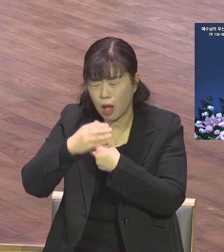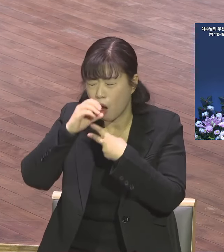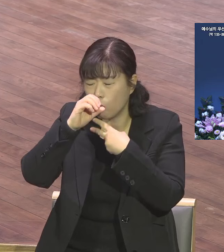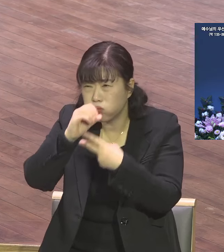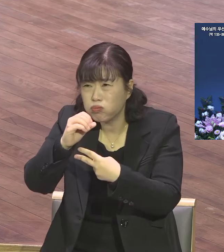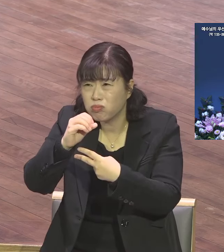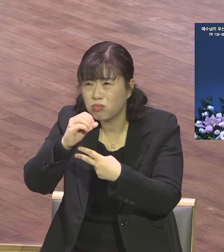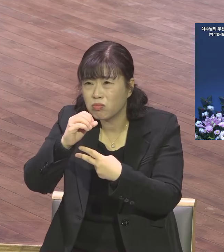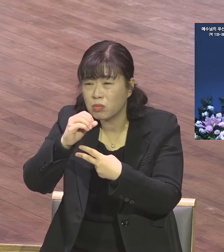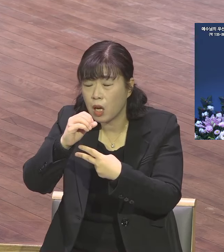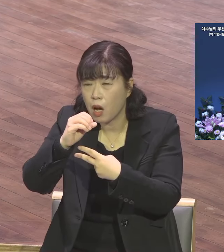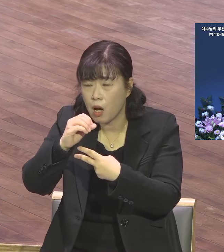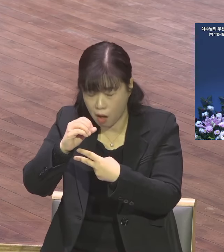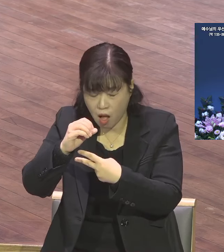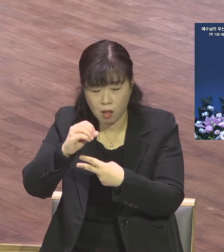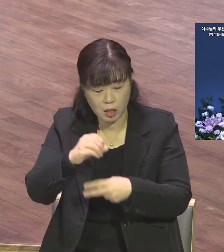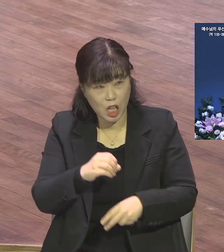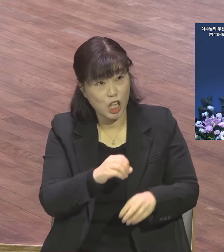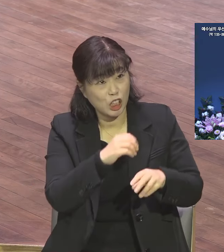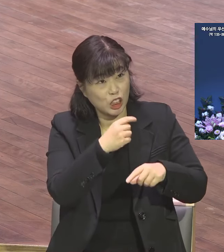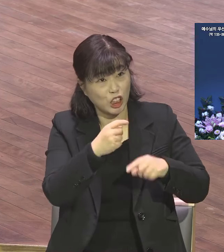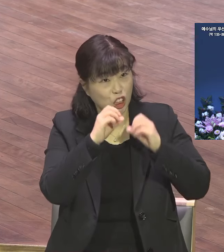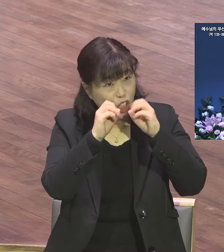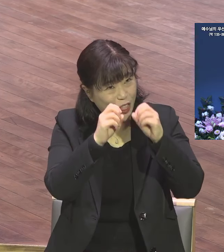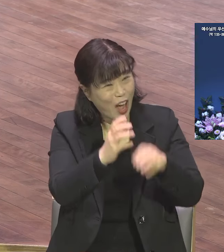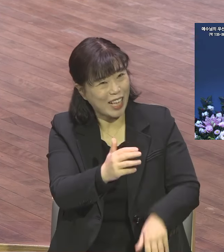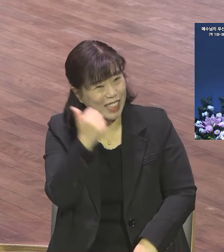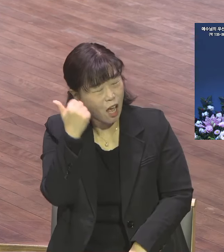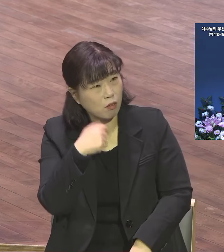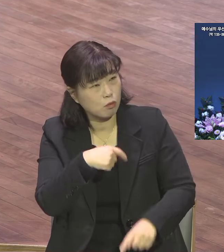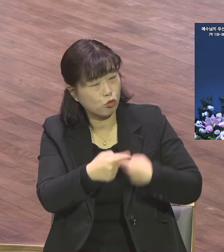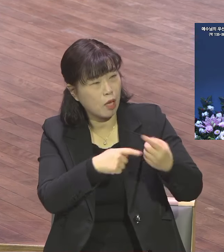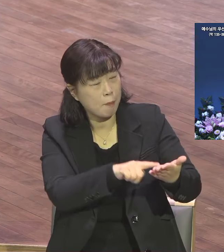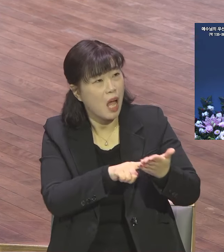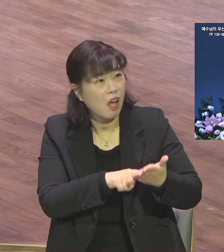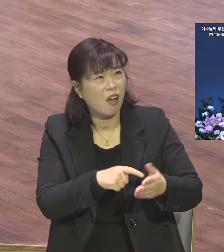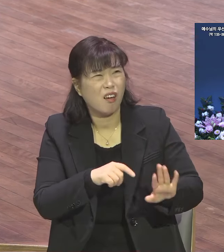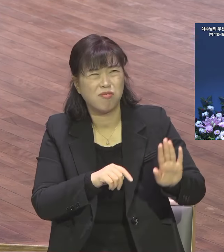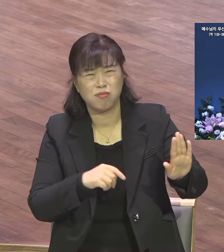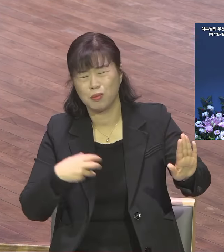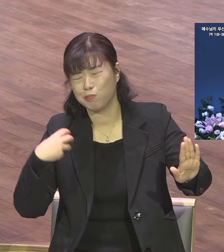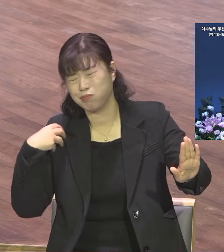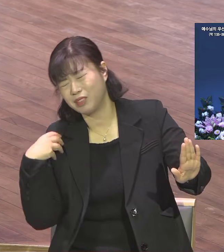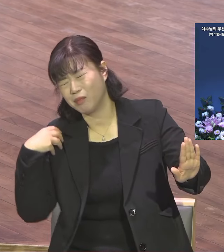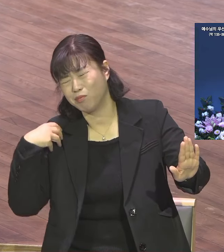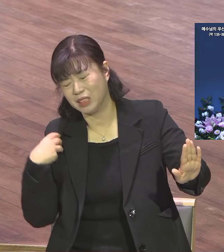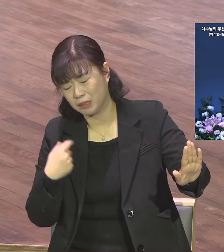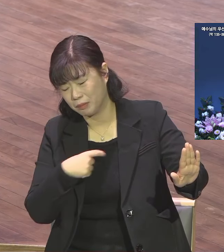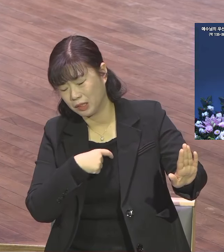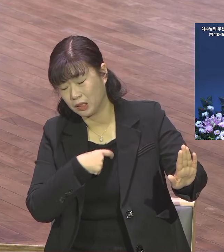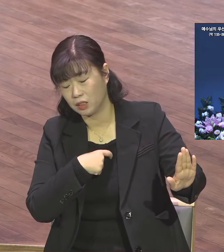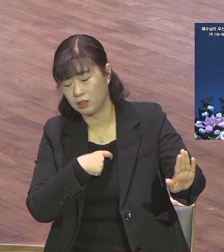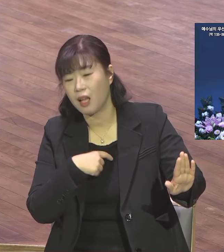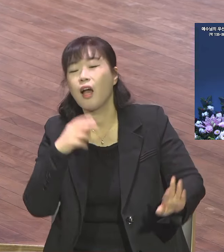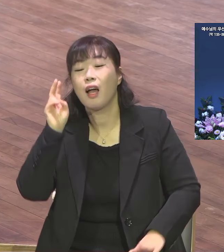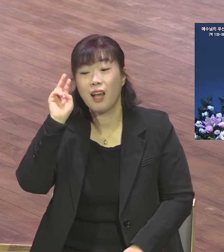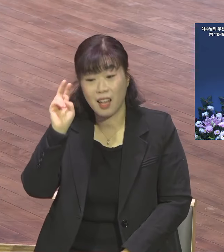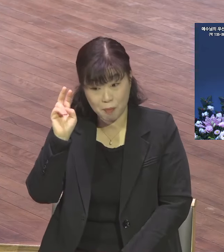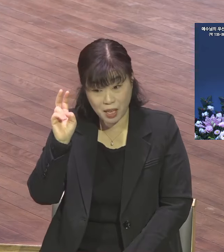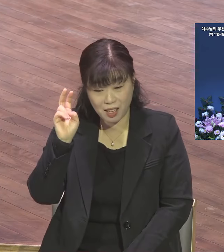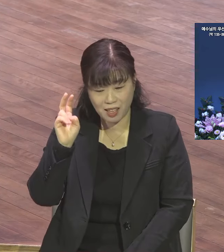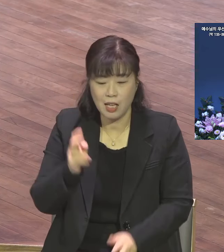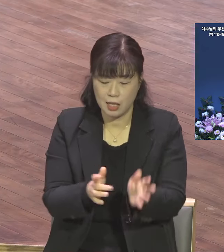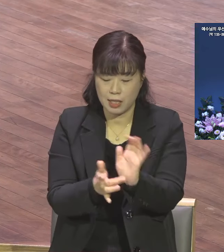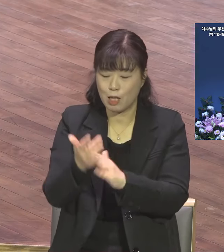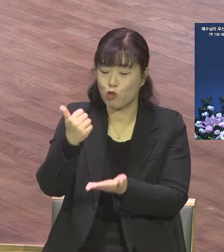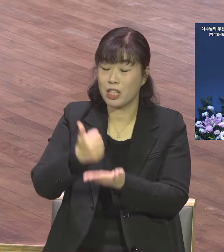싫어합니다. 그게 딱 특징이에요. 그래서 예수님께서 사도행전 1장 8절에 전도는 하는 것이 아니라